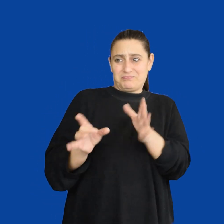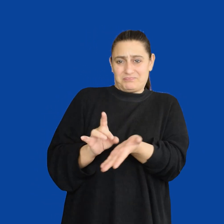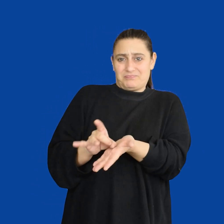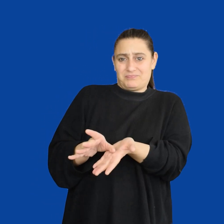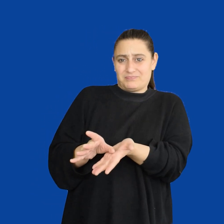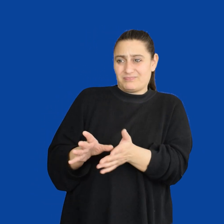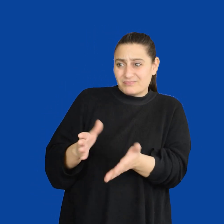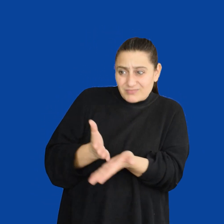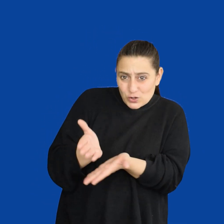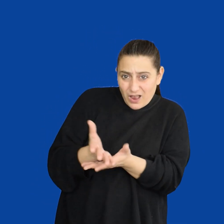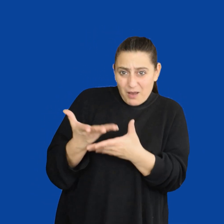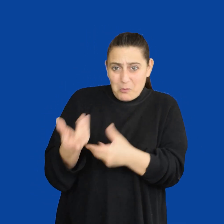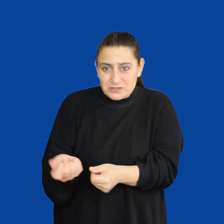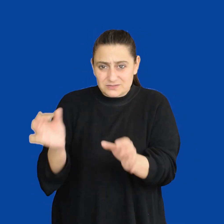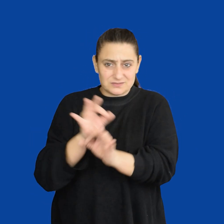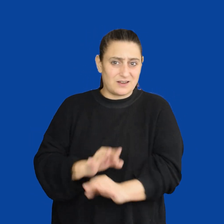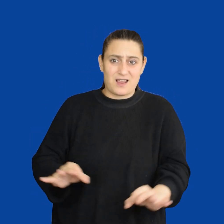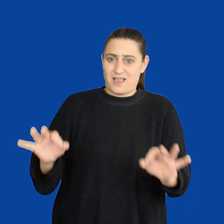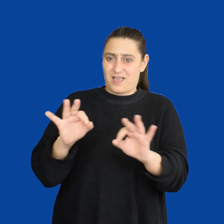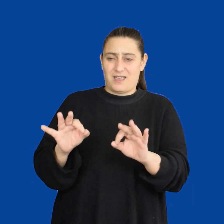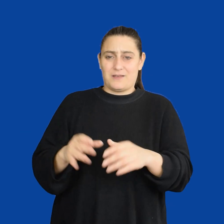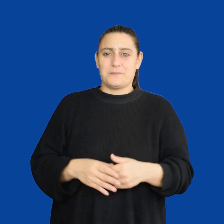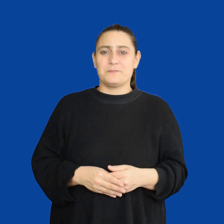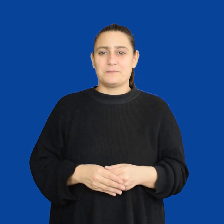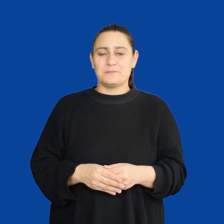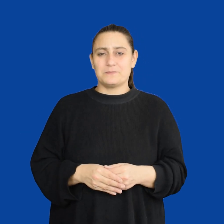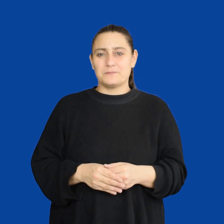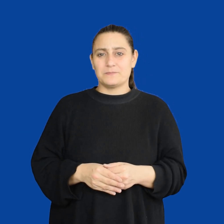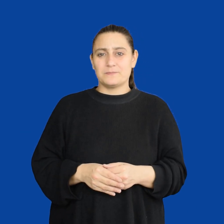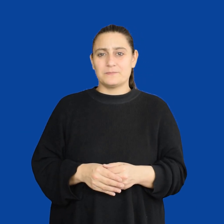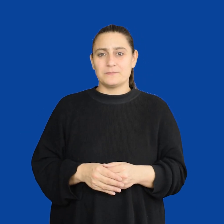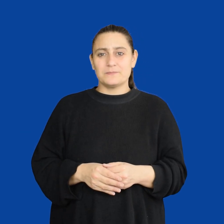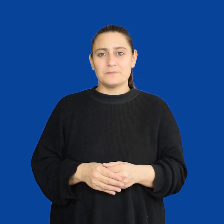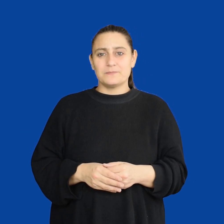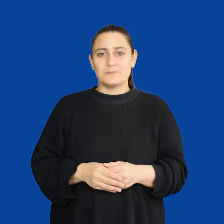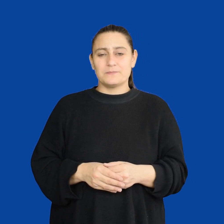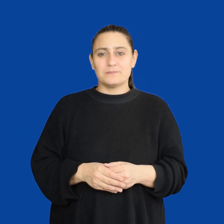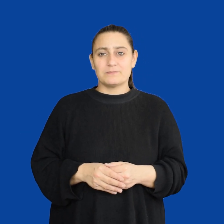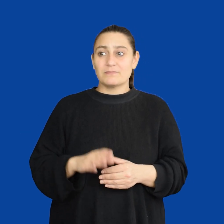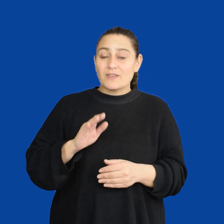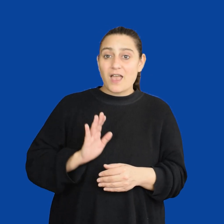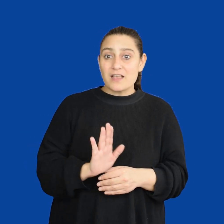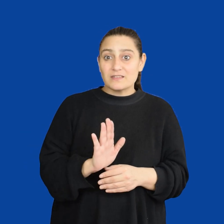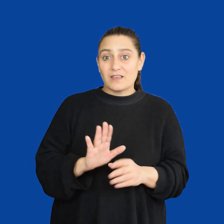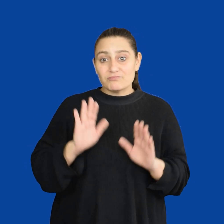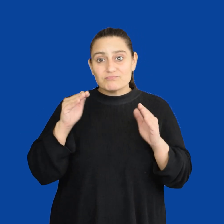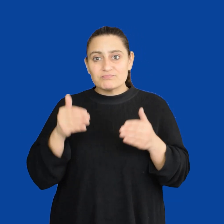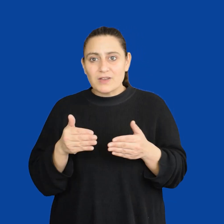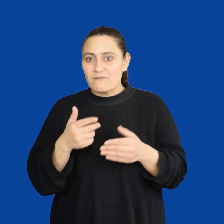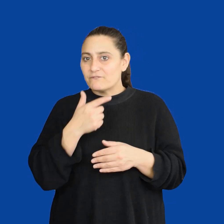sentir compasión y solidaridad por su mera existencia desaparecen. De esta manera, se facilita